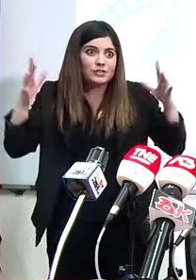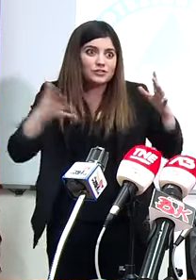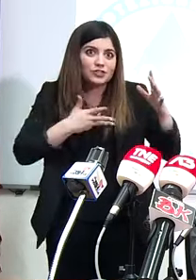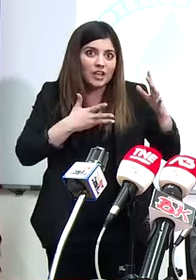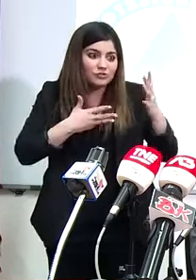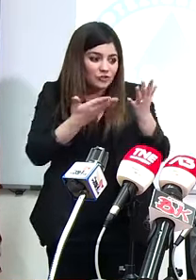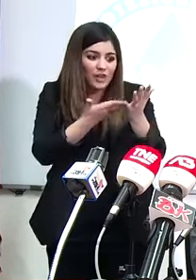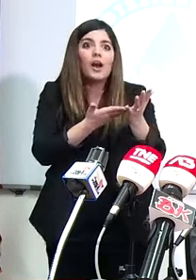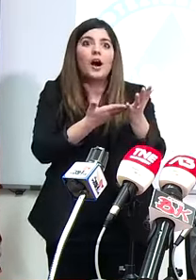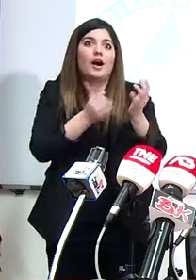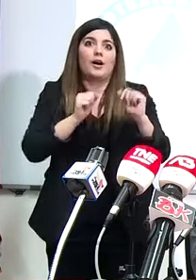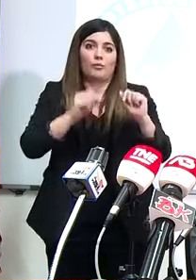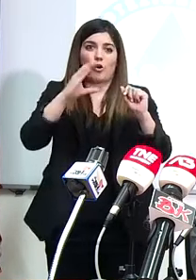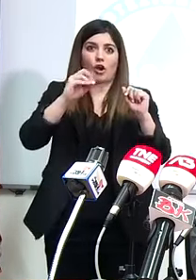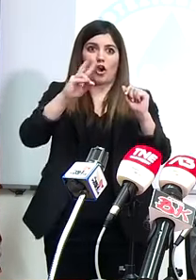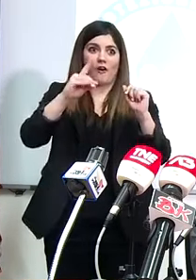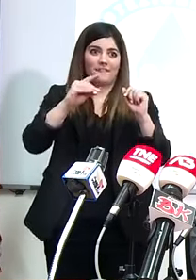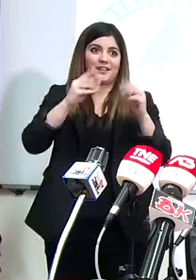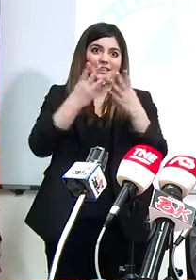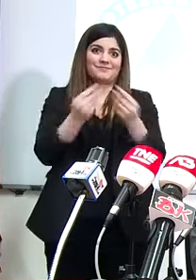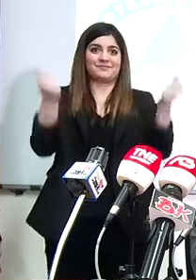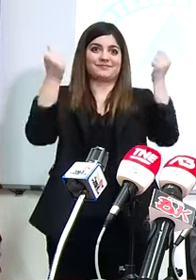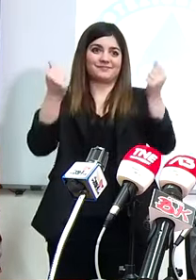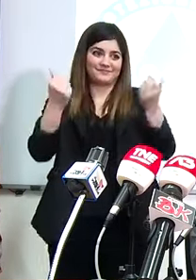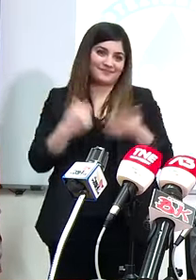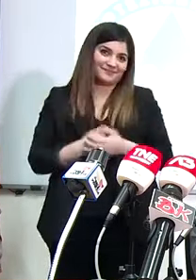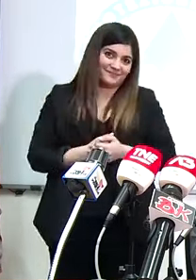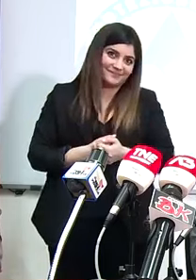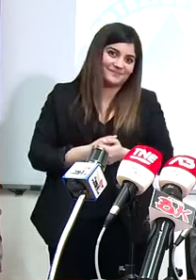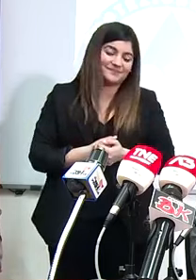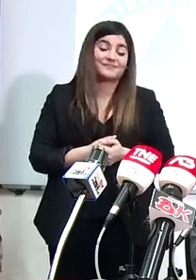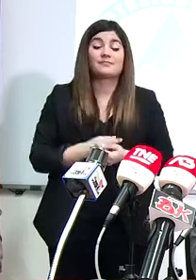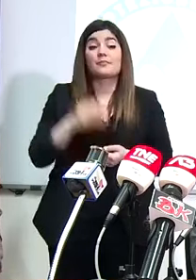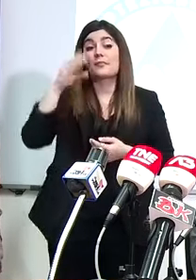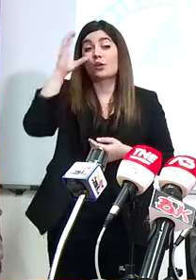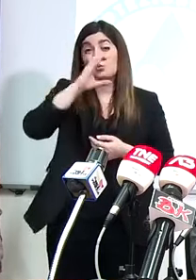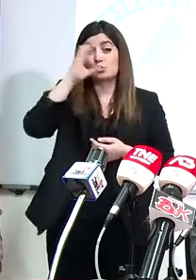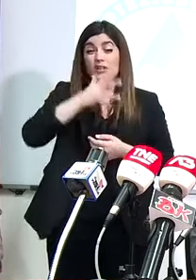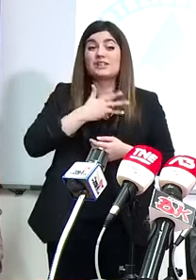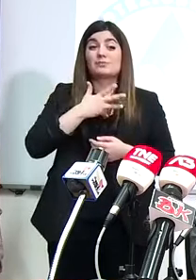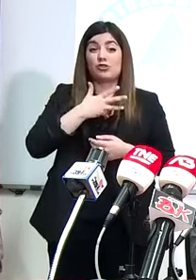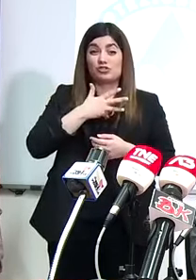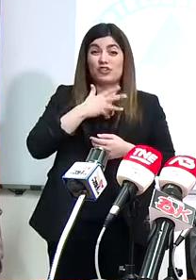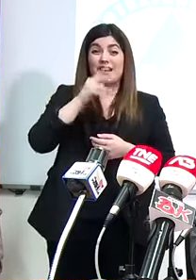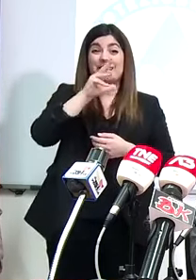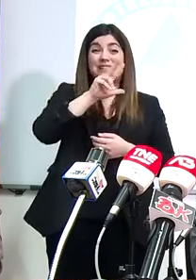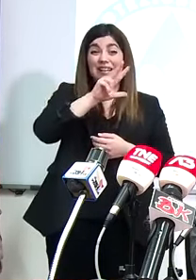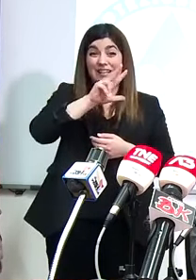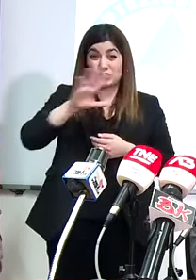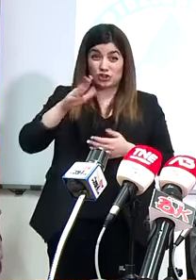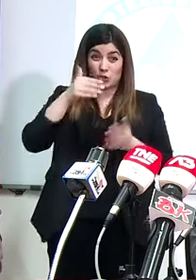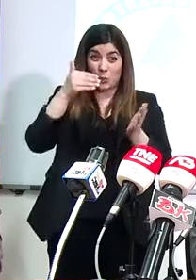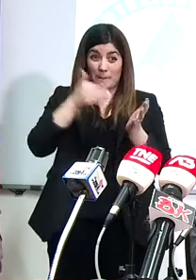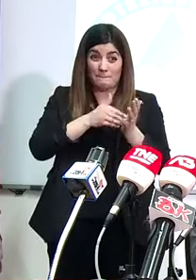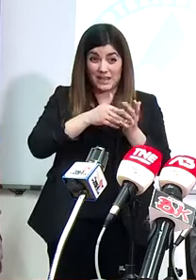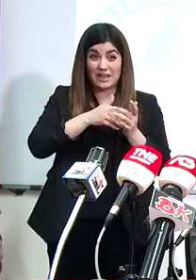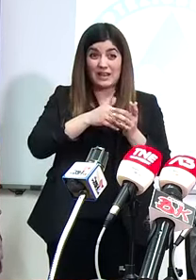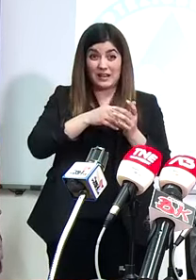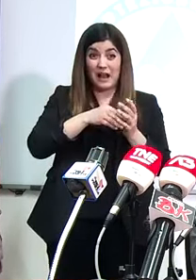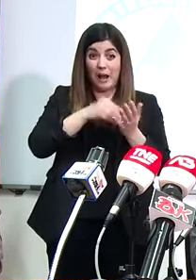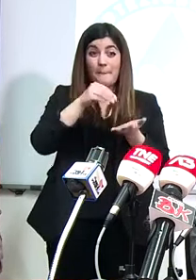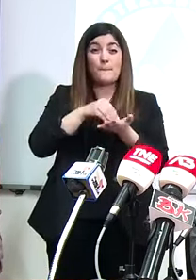il turismo guardate oggi perde 35 mila posti di lavoro e la prima industria evento con 18 miliardi di fatturato